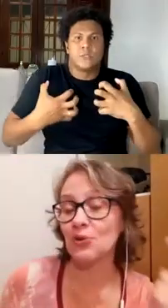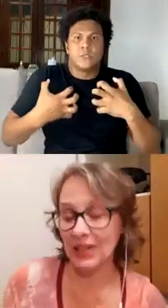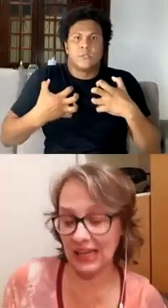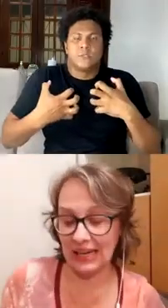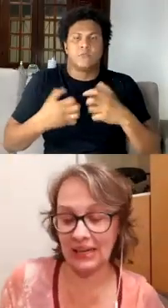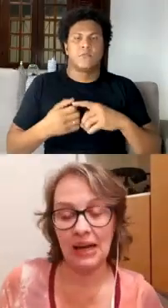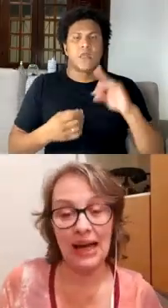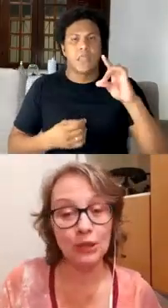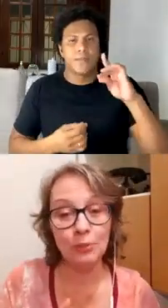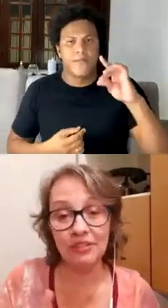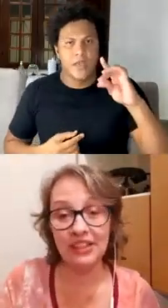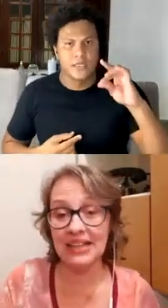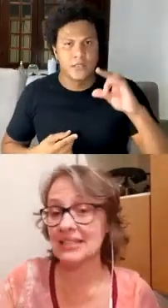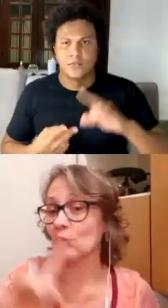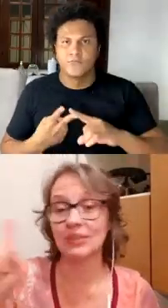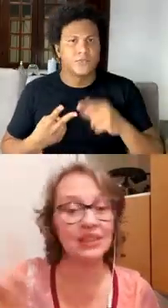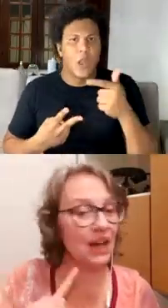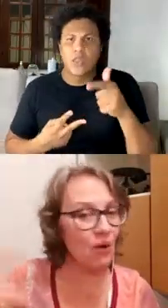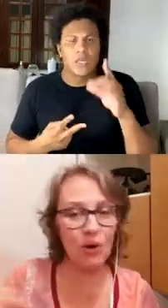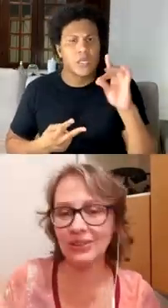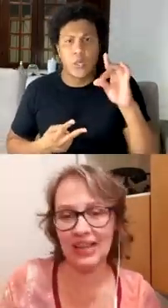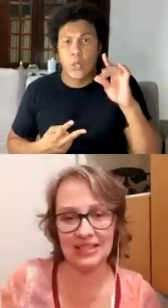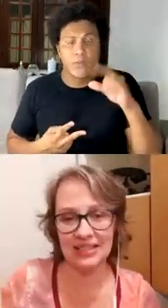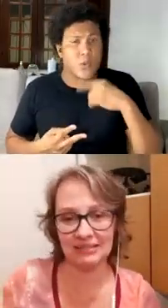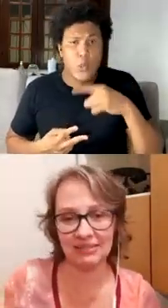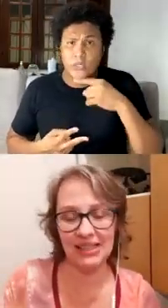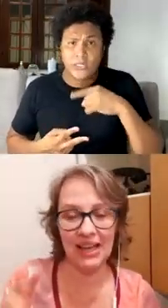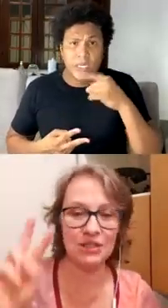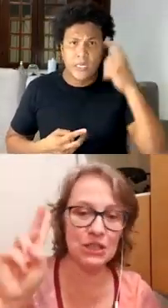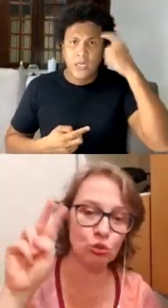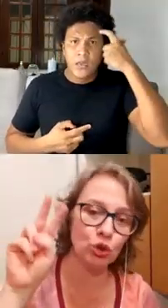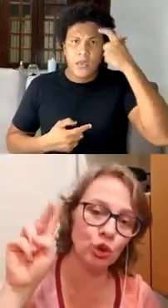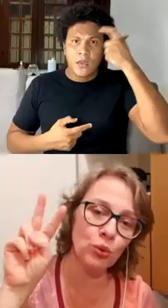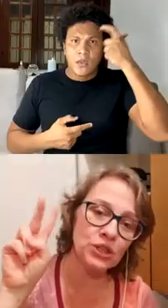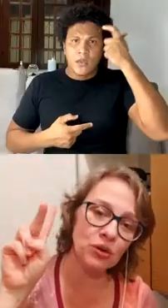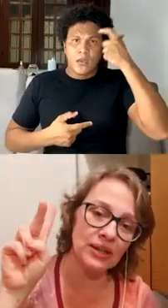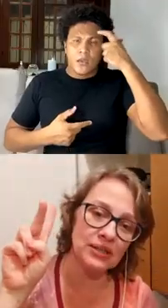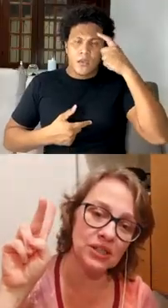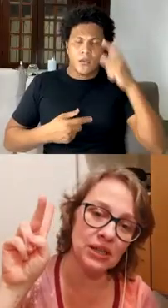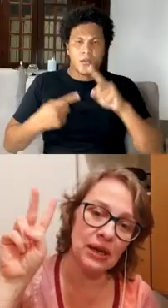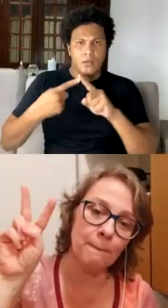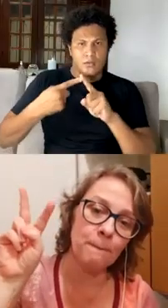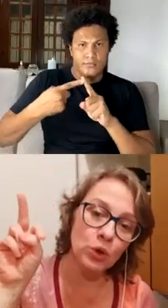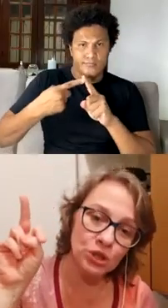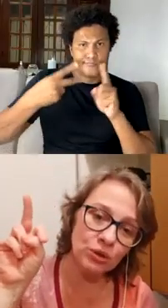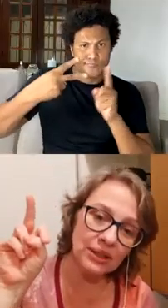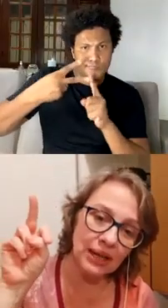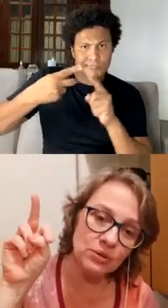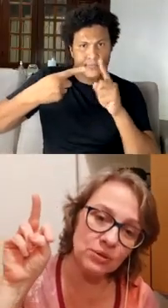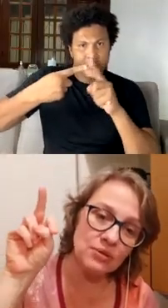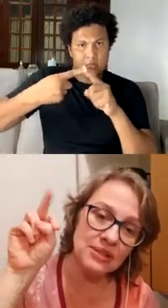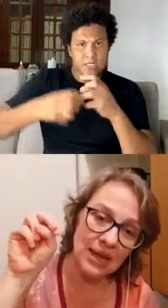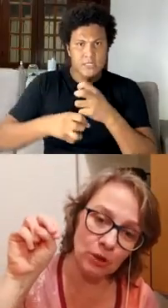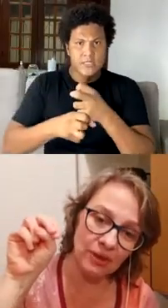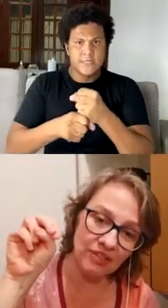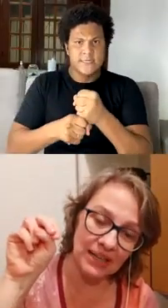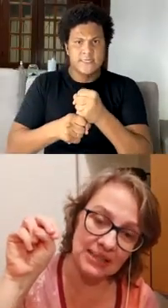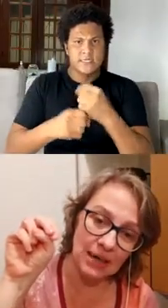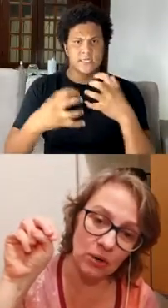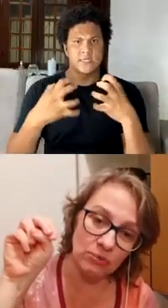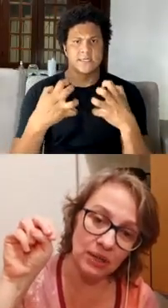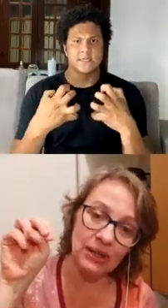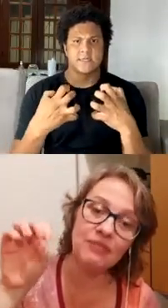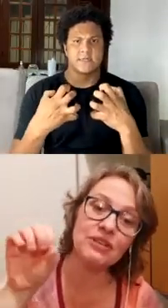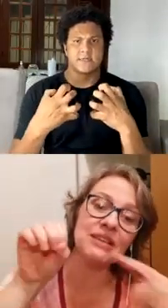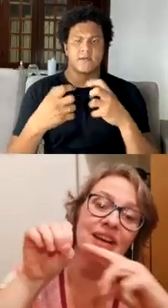Fazem com que a lubrificação não aconteça. E aí você juntou 2 coisas. Músculo tenso, sem